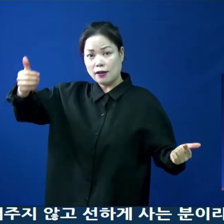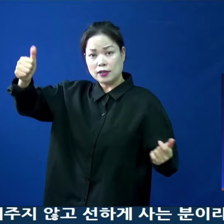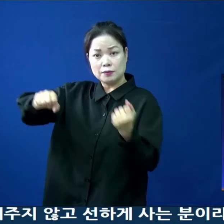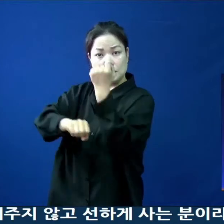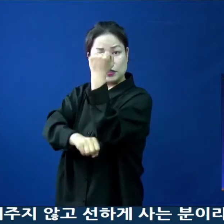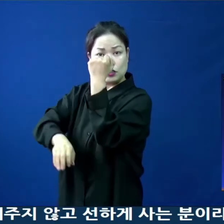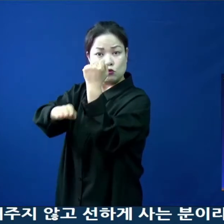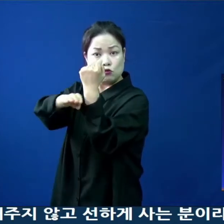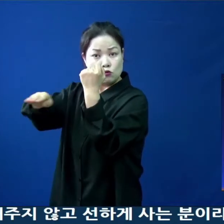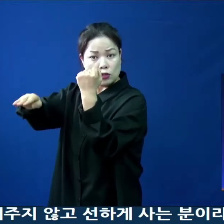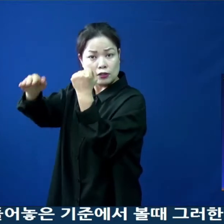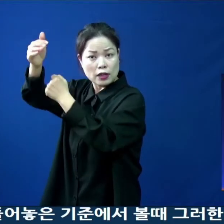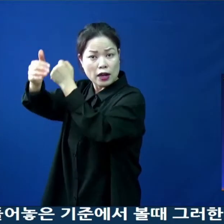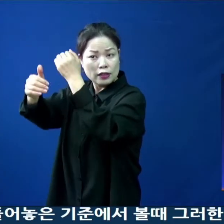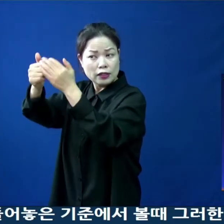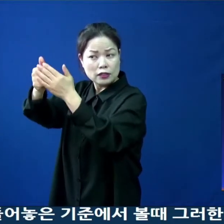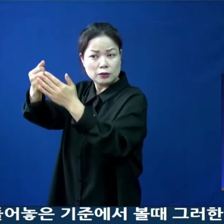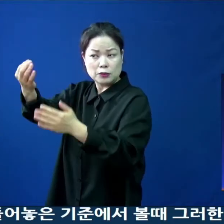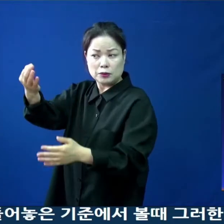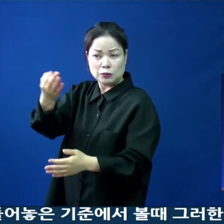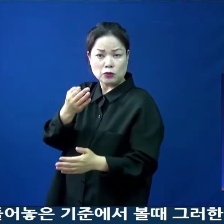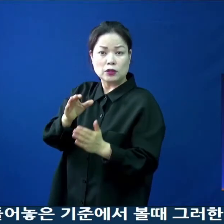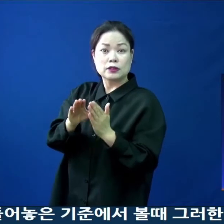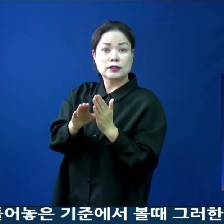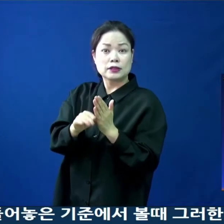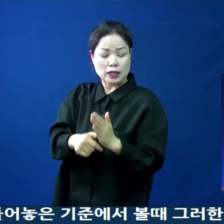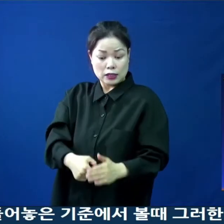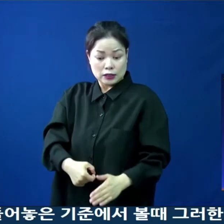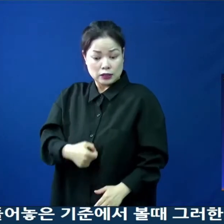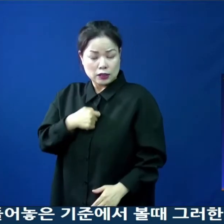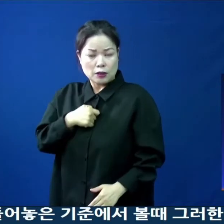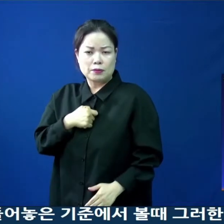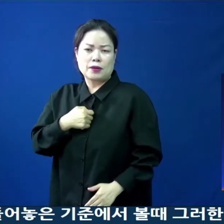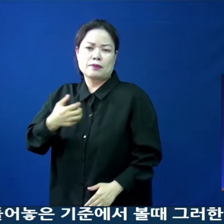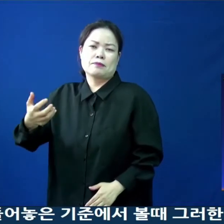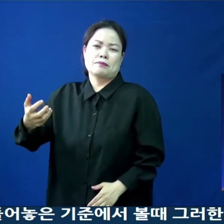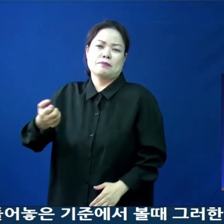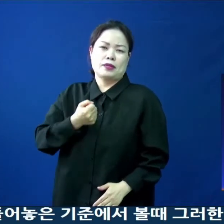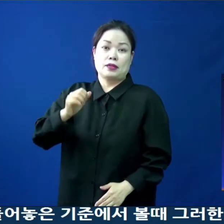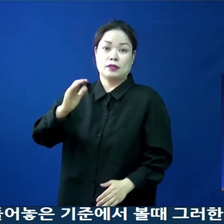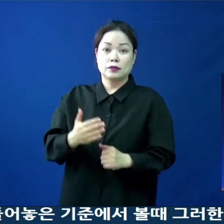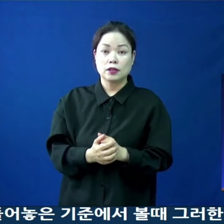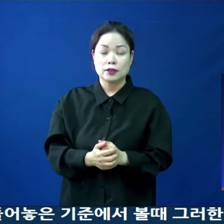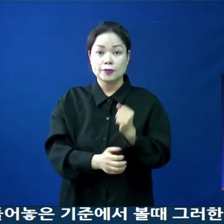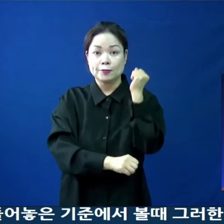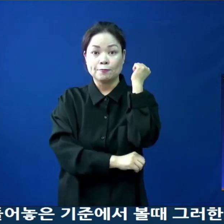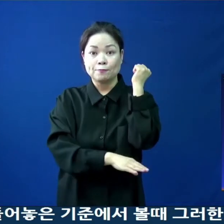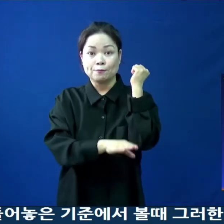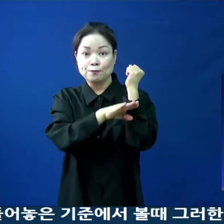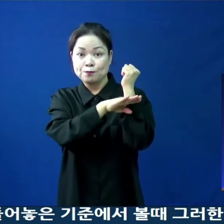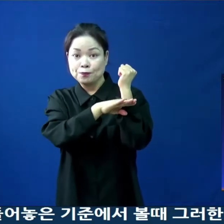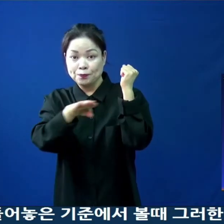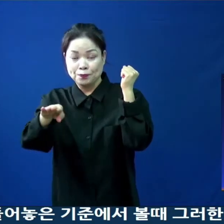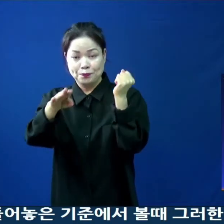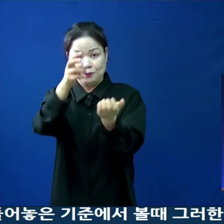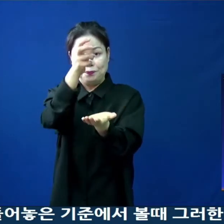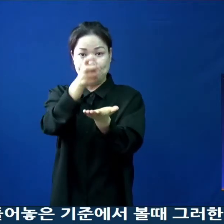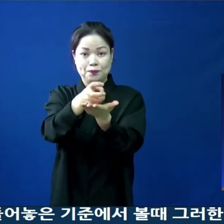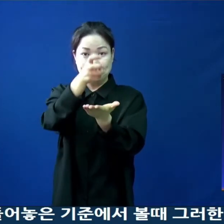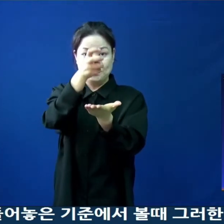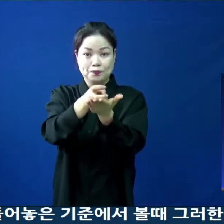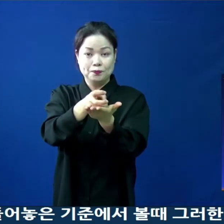기준에서 하나님이 보실 때 의롭다함을 얻어야 된다라는 것이죠. 그 기준은 바로